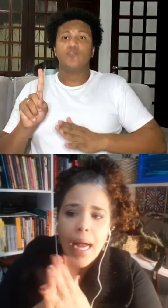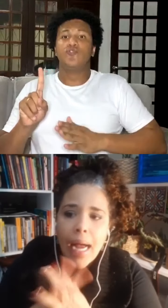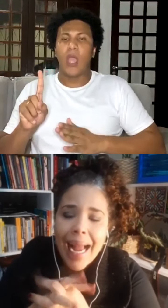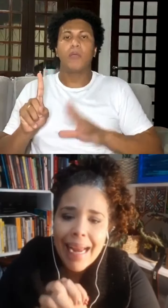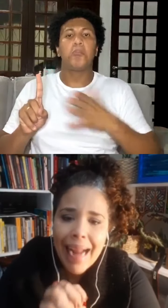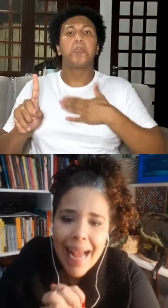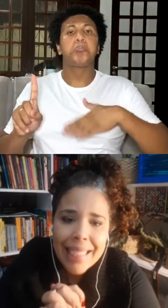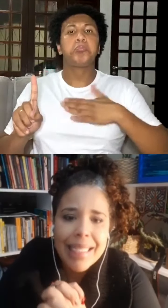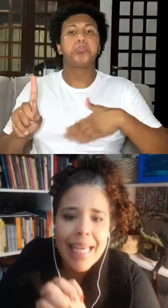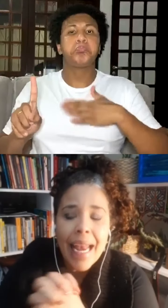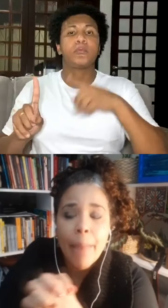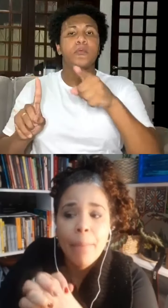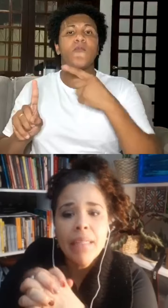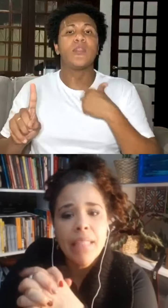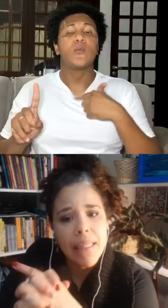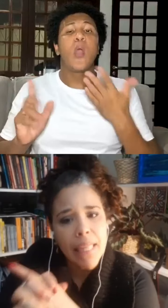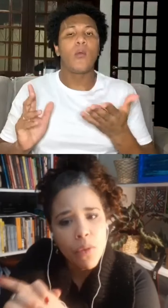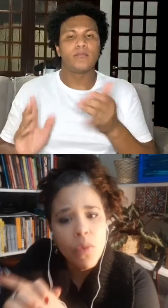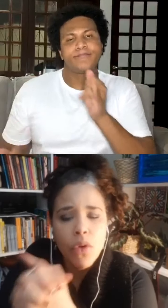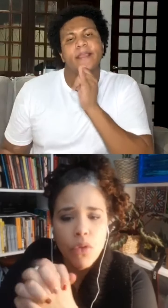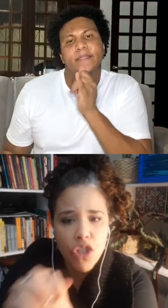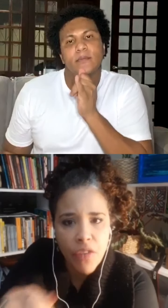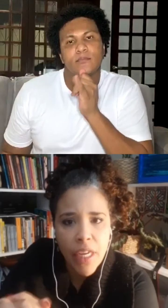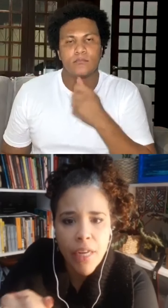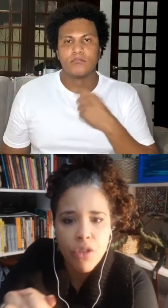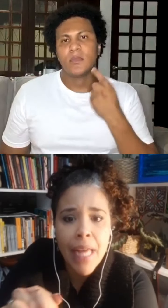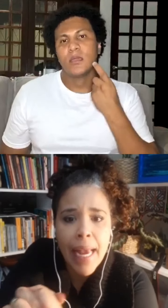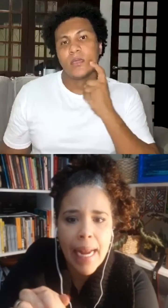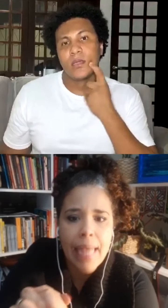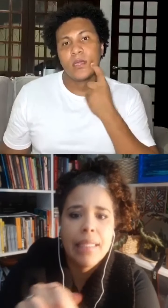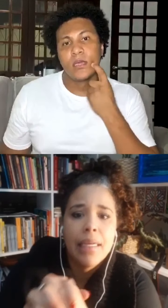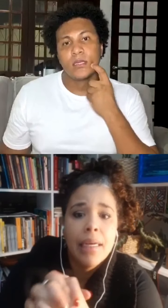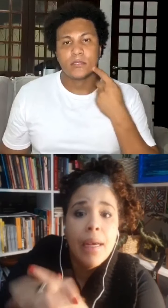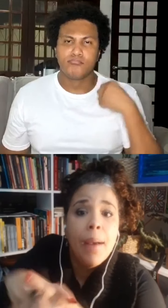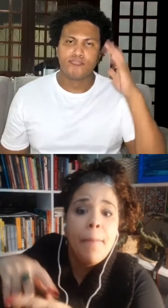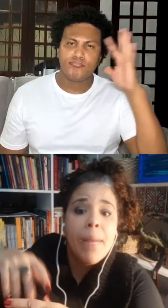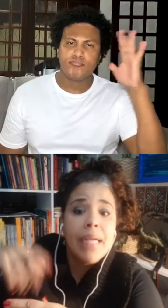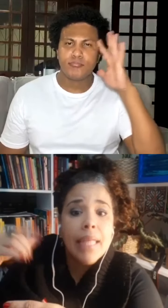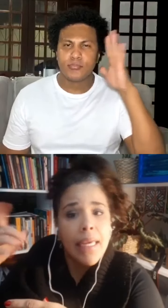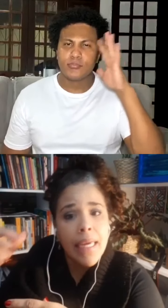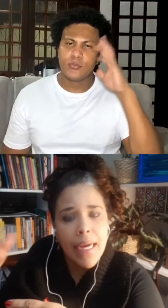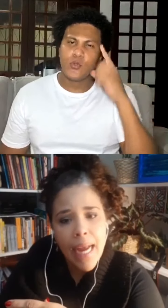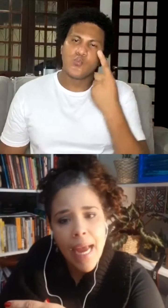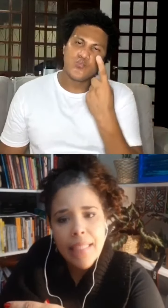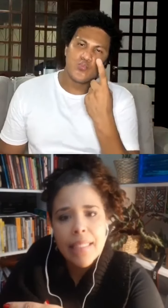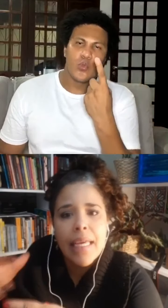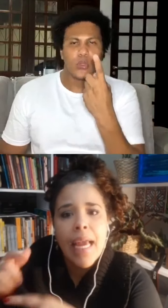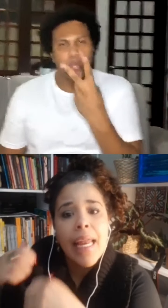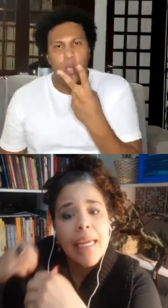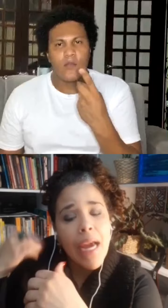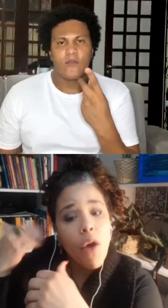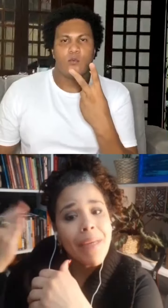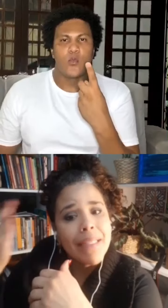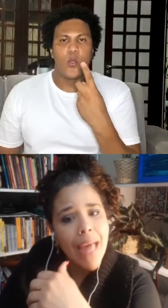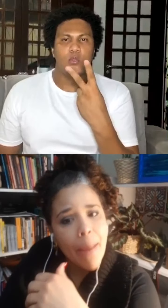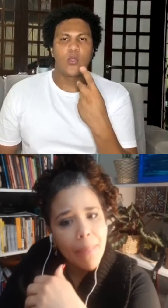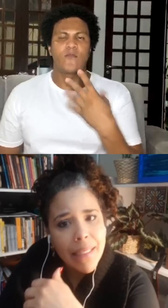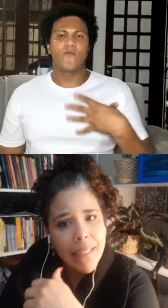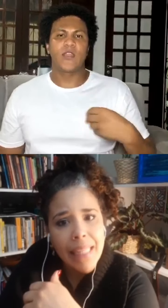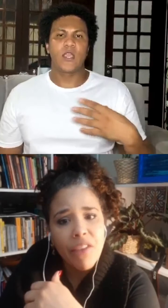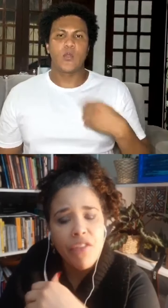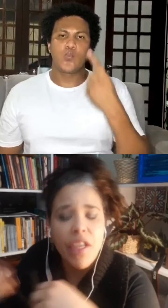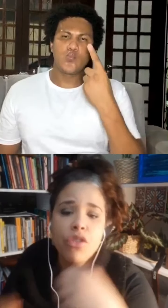A Grazi, ela pensa em ter 1 ou 2 filhos, né, Grazi? Mas aí a Grazi, ela quer começar a